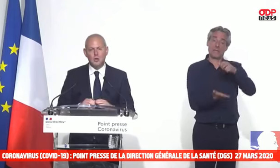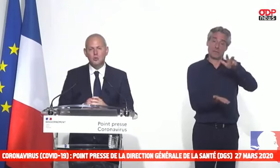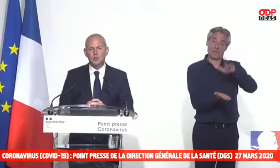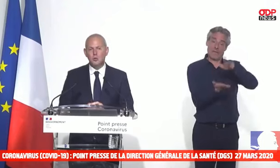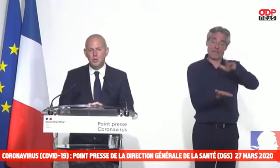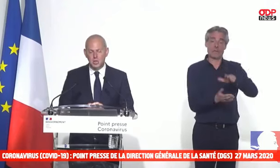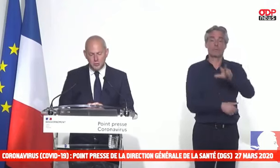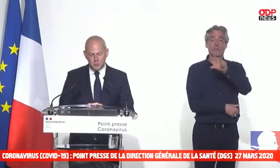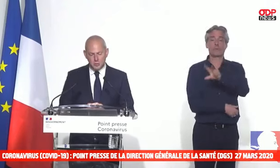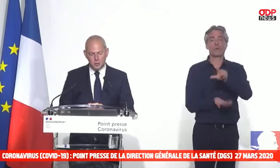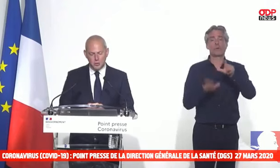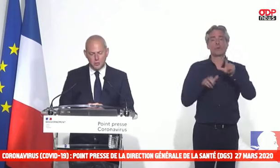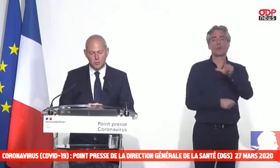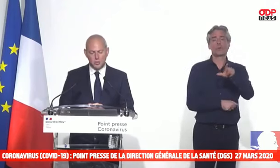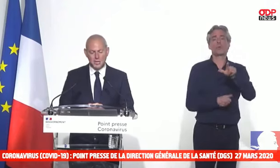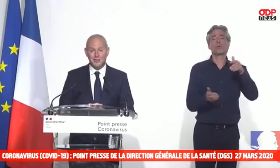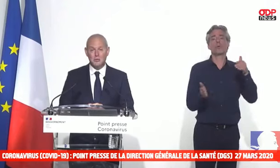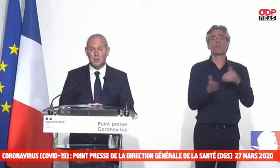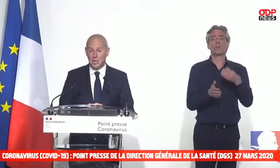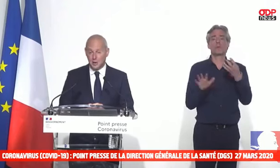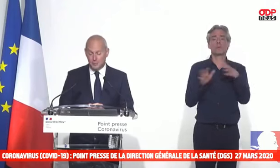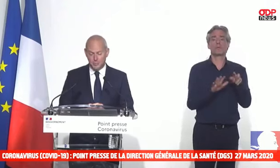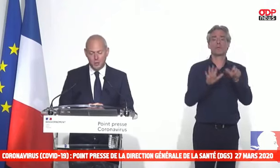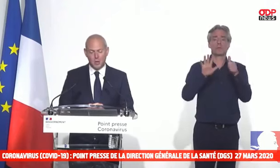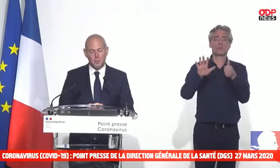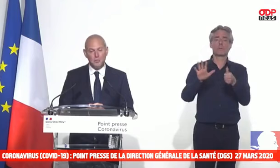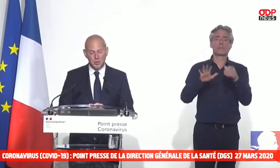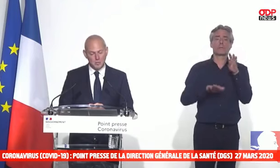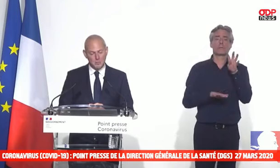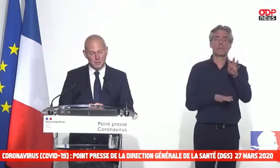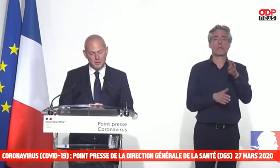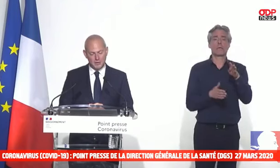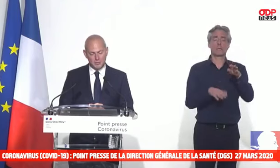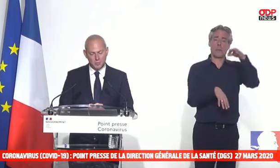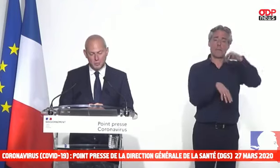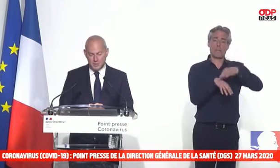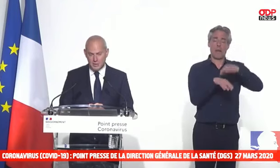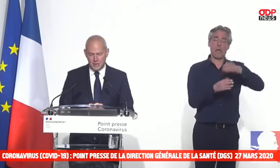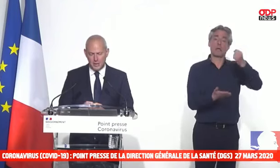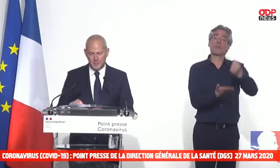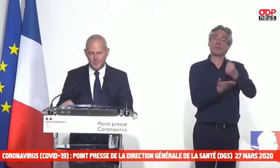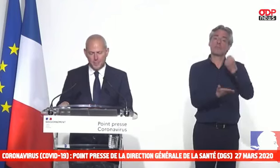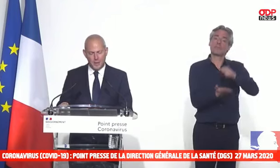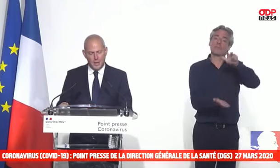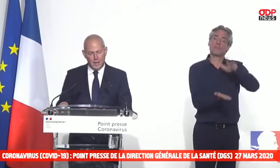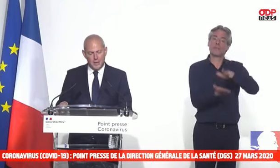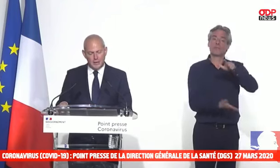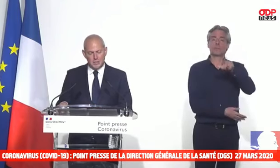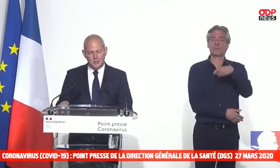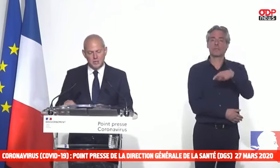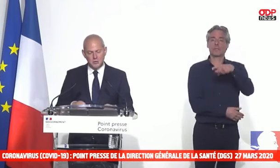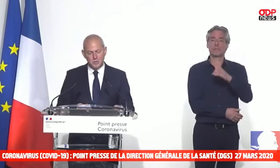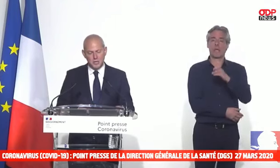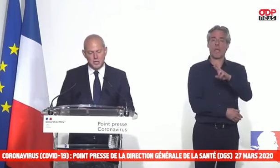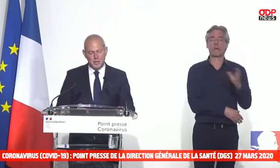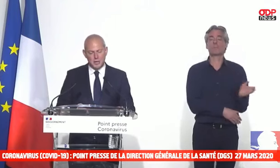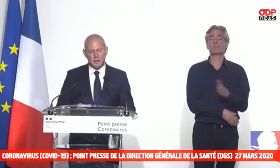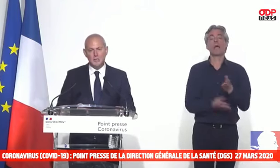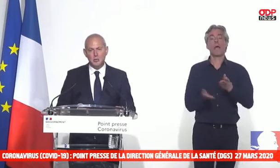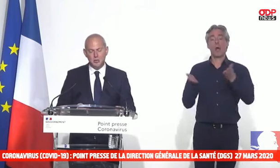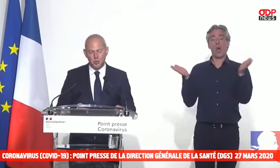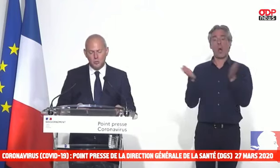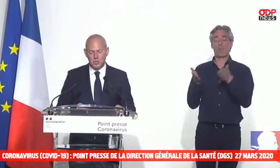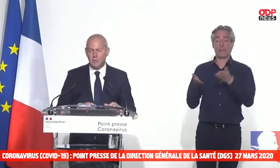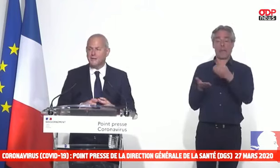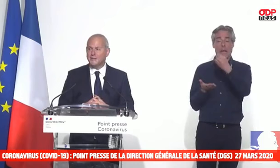à 32 964 cas confirmés par test PCR. L'activité hospitalière